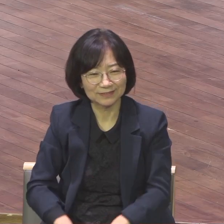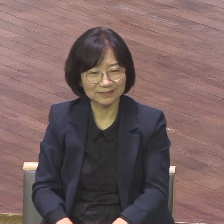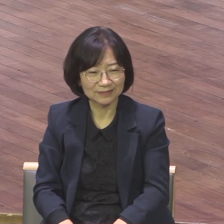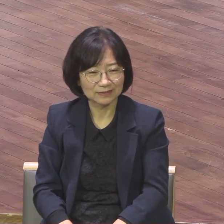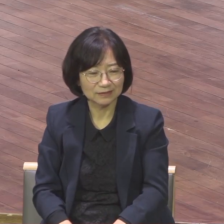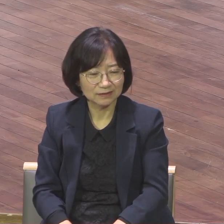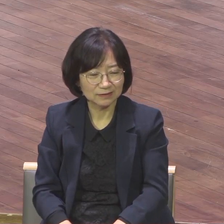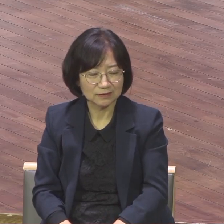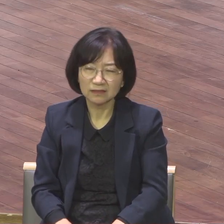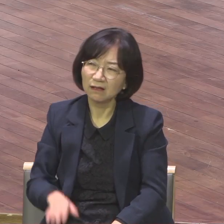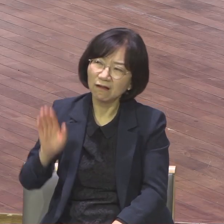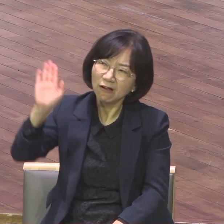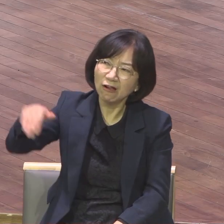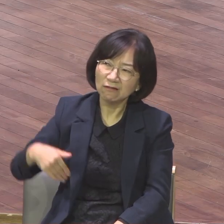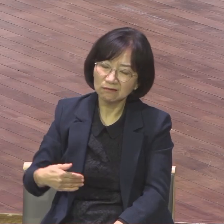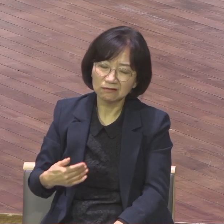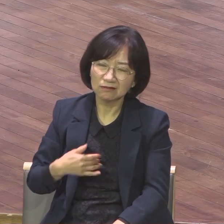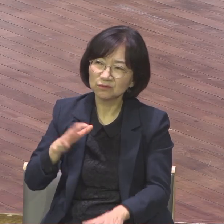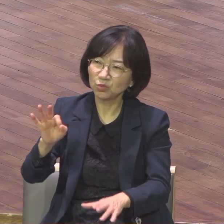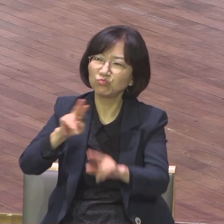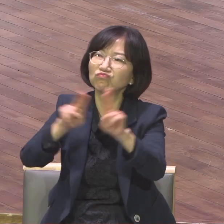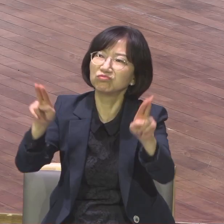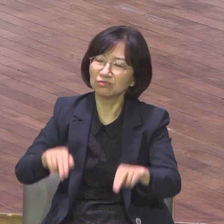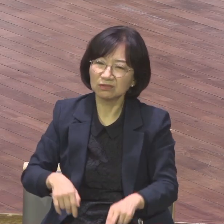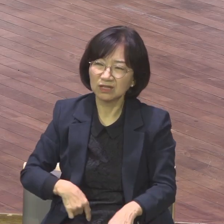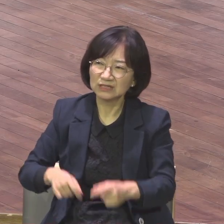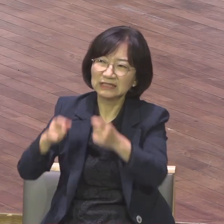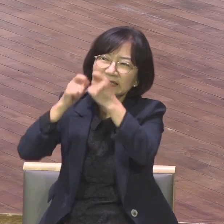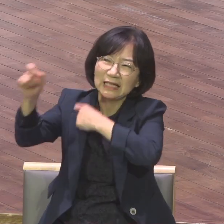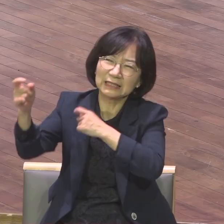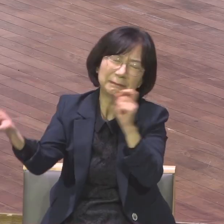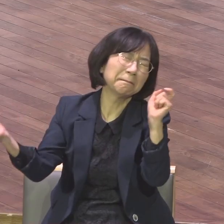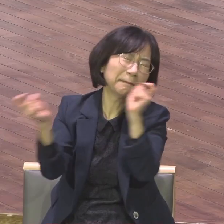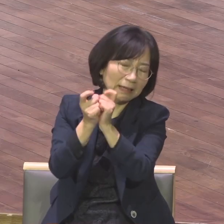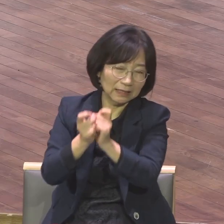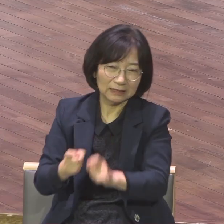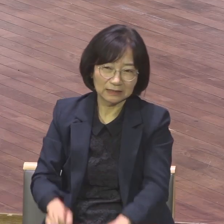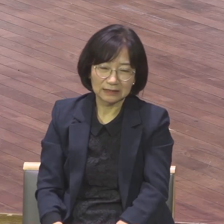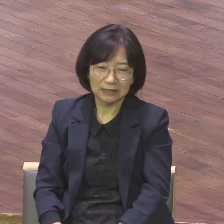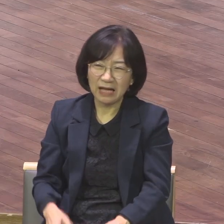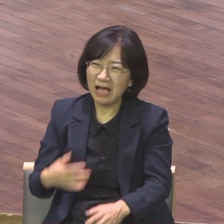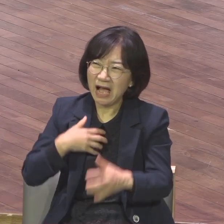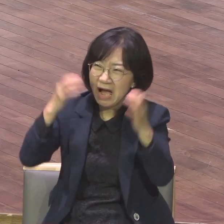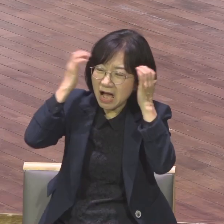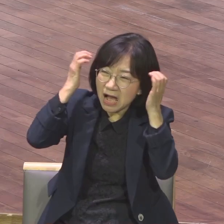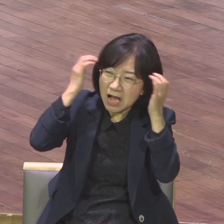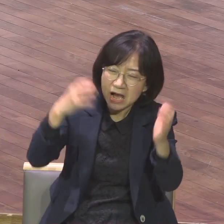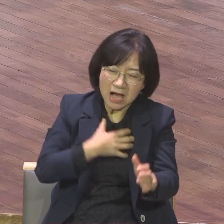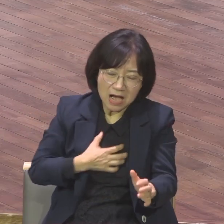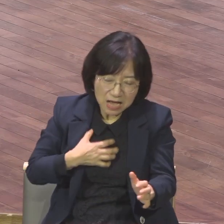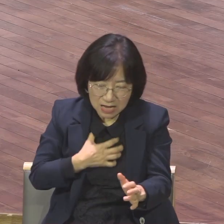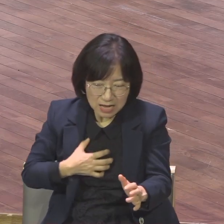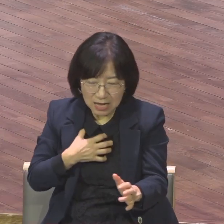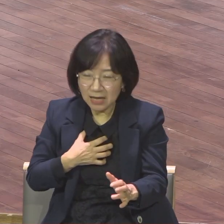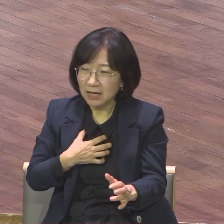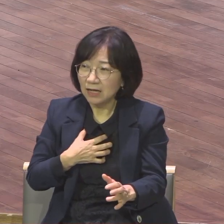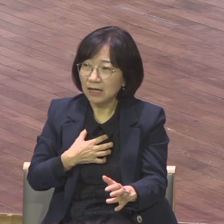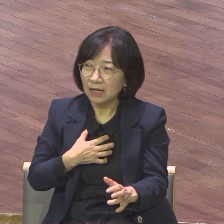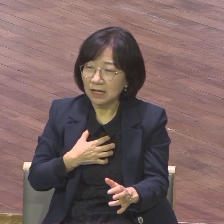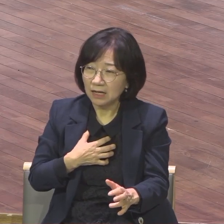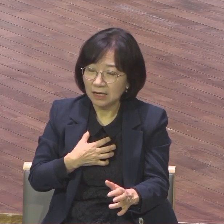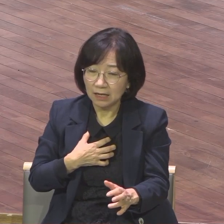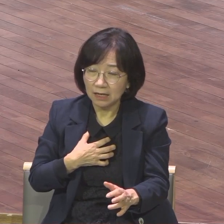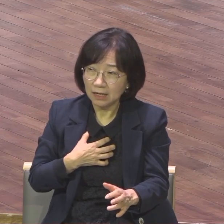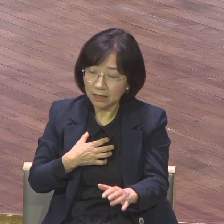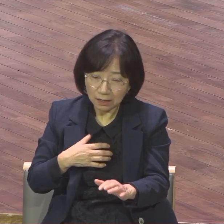내가 돈 부도가 났는데요, 나 지금 사기 당했는데요, 나 지금 엄청나게 어려움 당하는데요, 아픔이 있는데요,